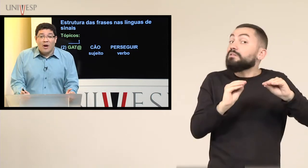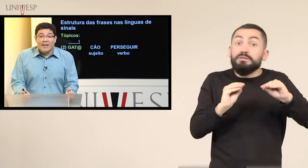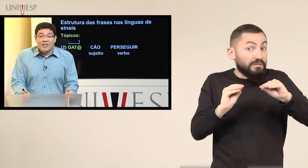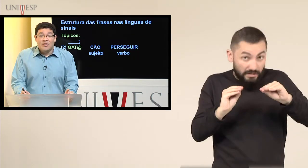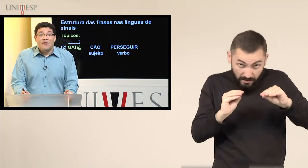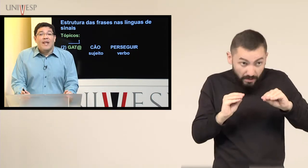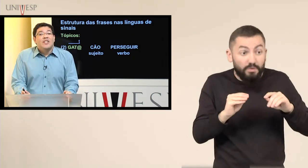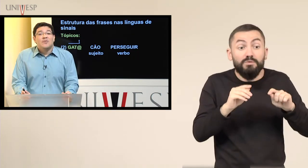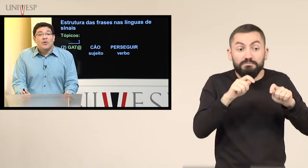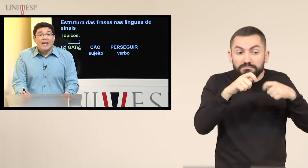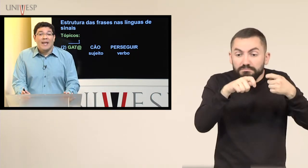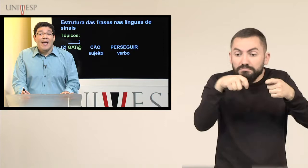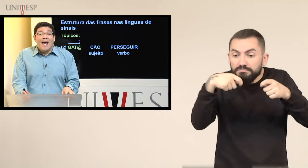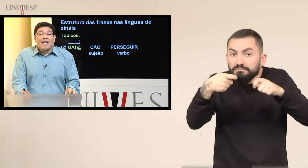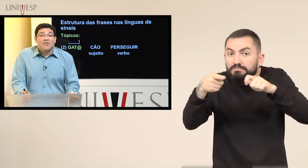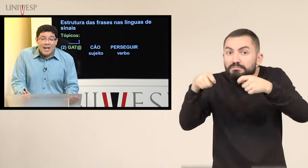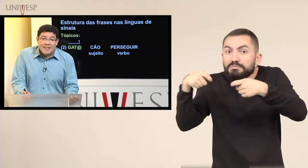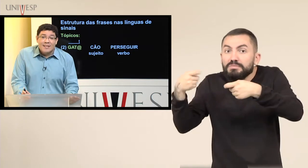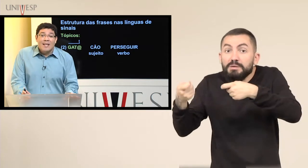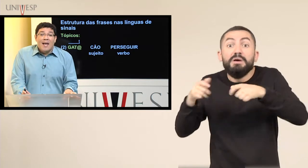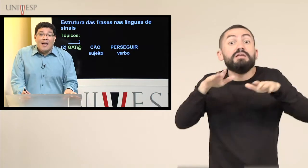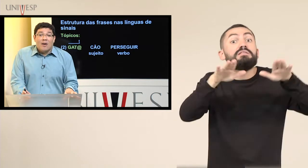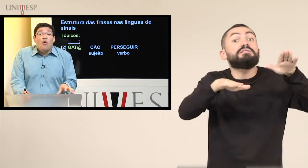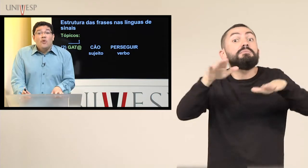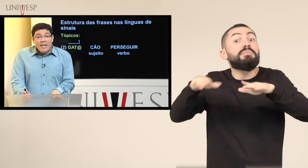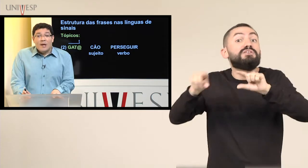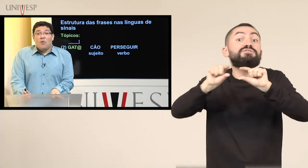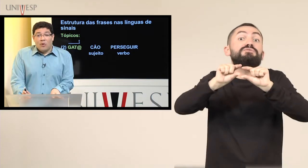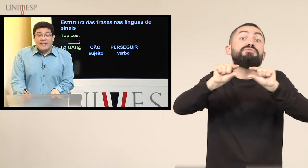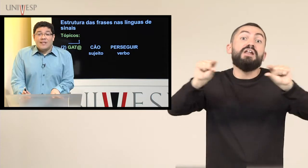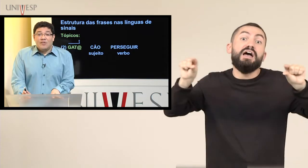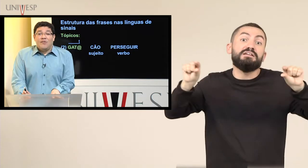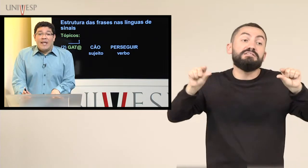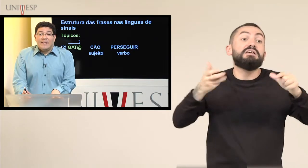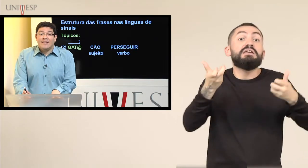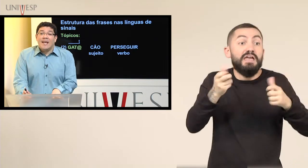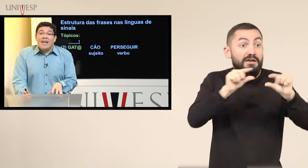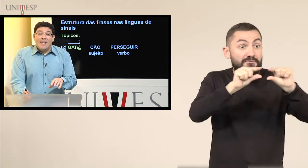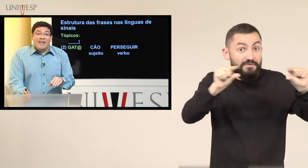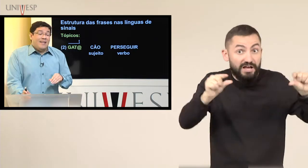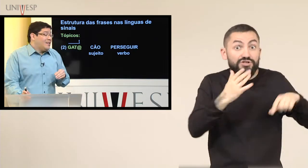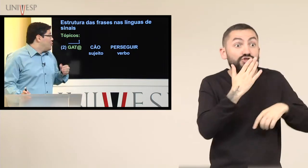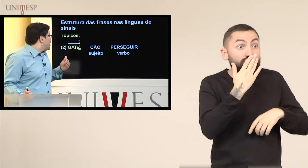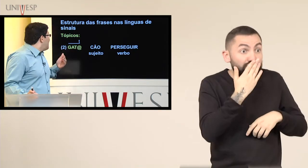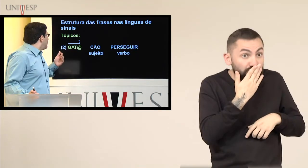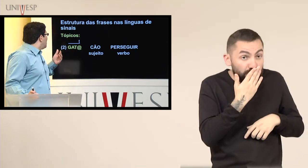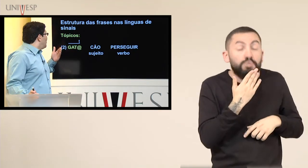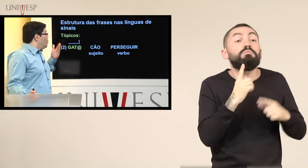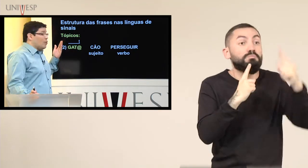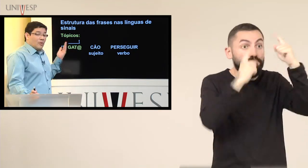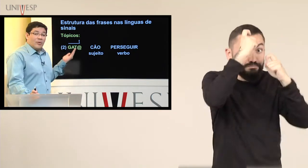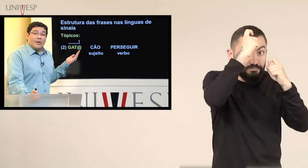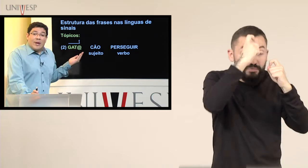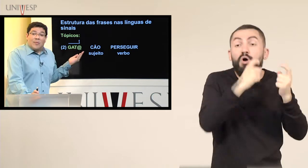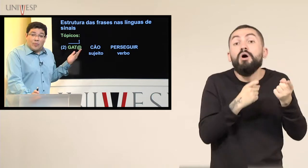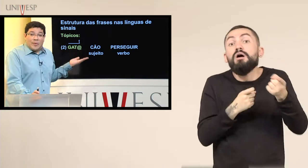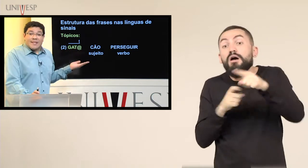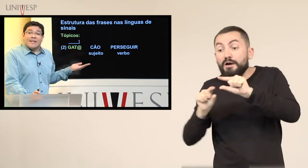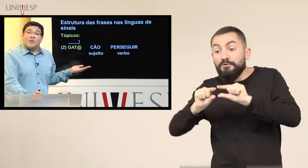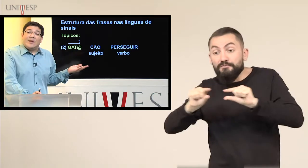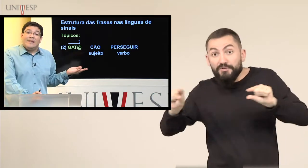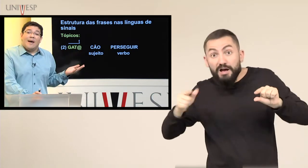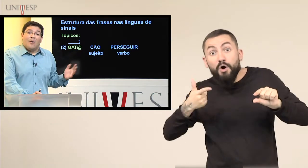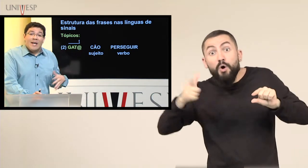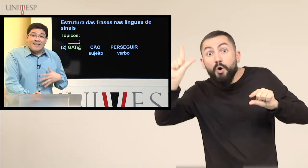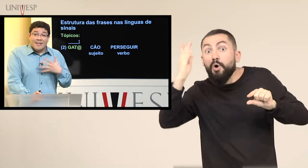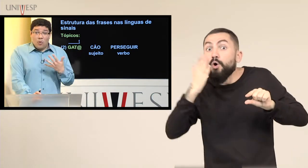produzidas em ordens diferentes porque as frases comunicam coisas diferentes. E justamente quando o